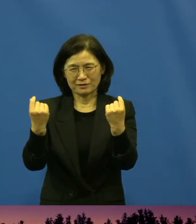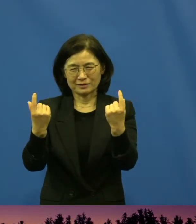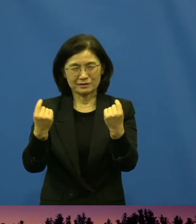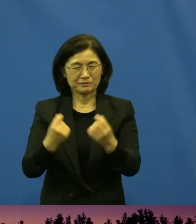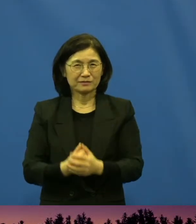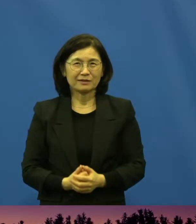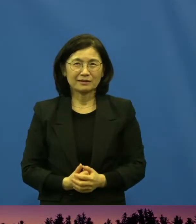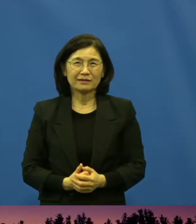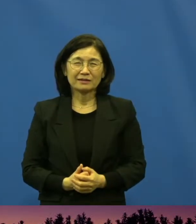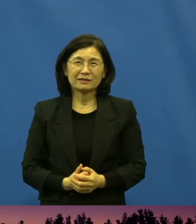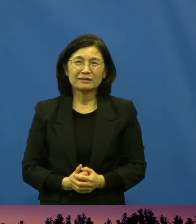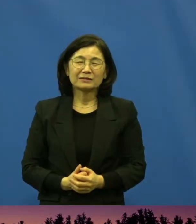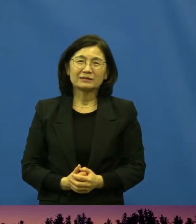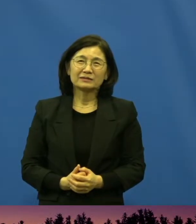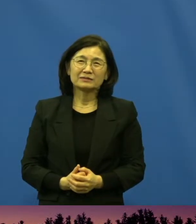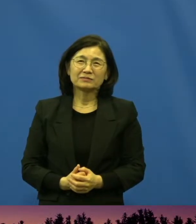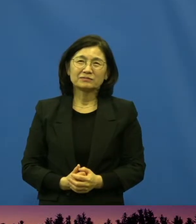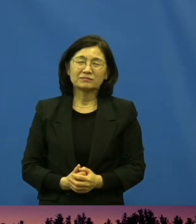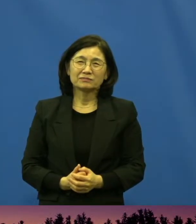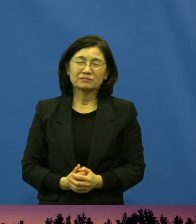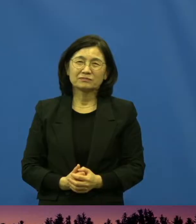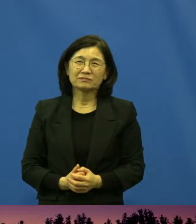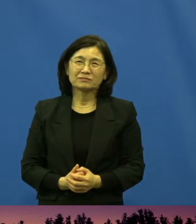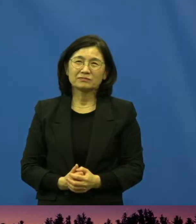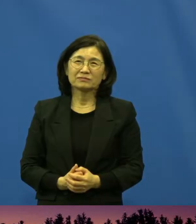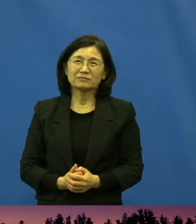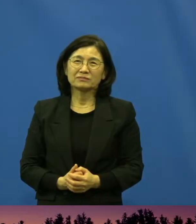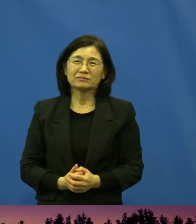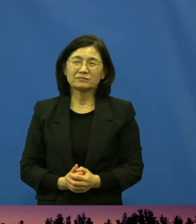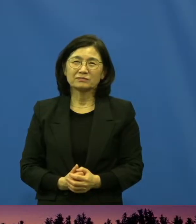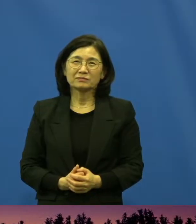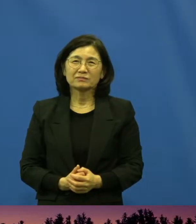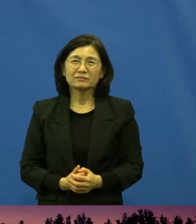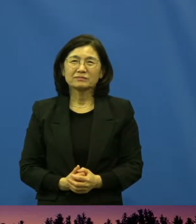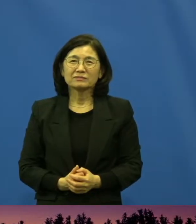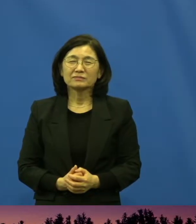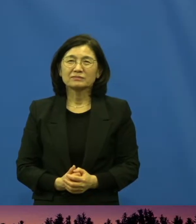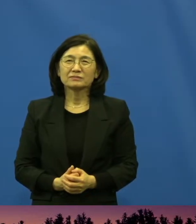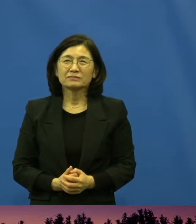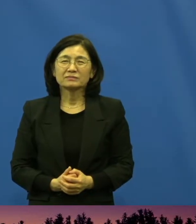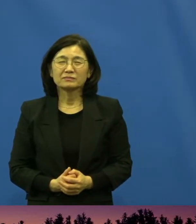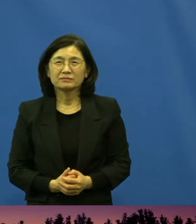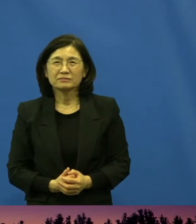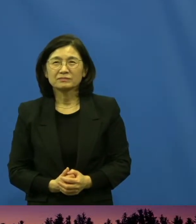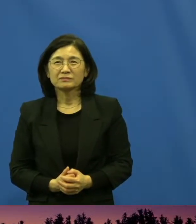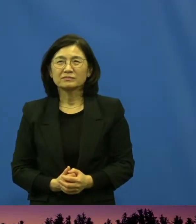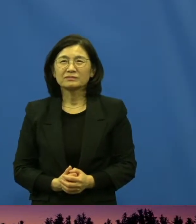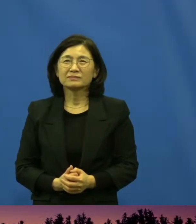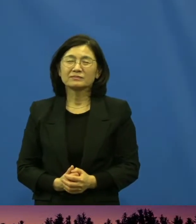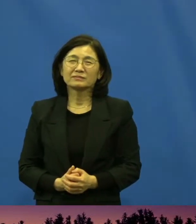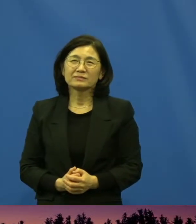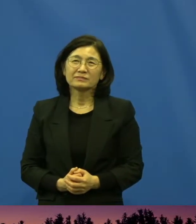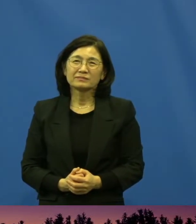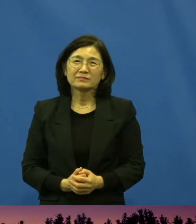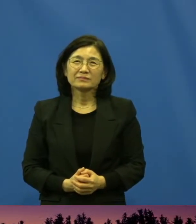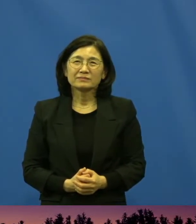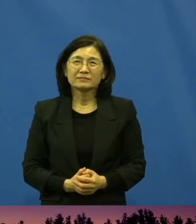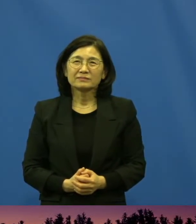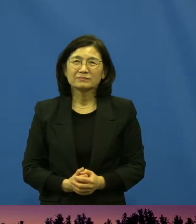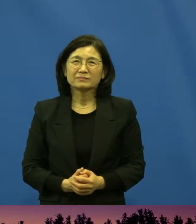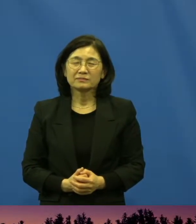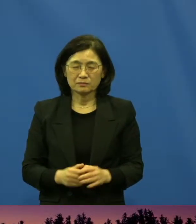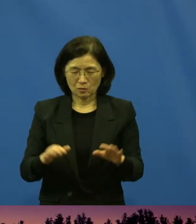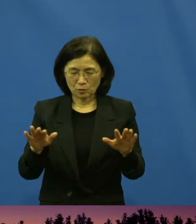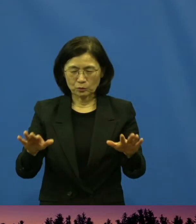계시니까 인물들이 여기서 나올 줄로 저는 믿습니다. 딴 데서 나오지 않아요. 자, 오늘